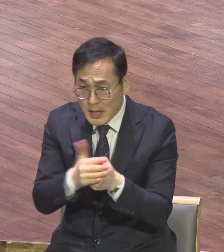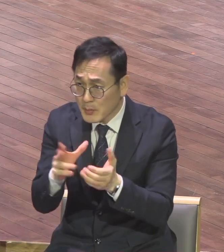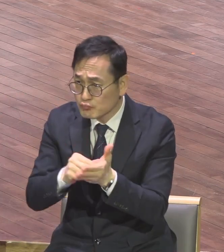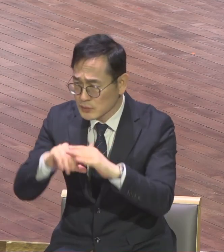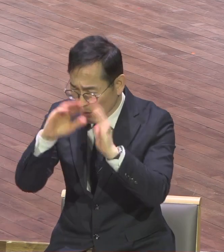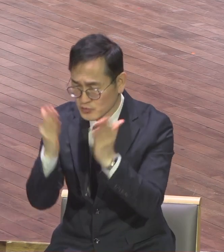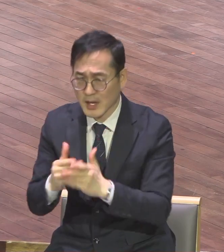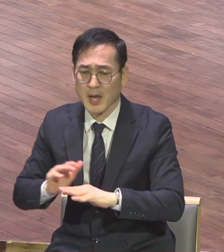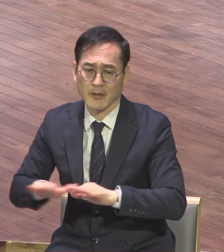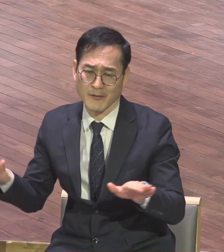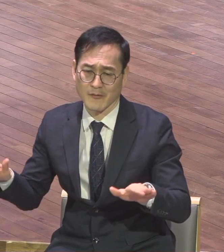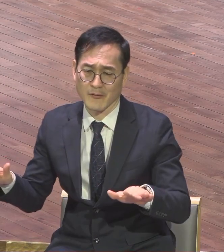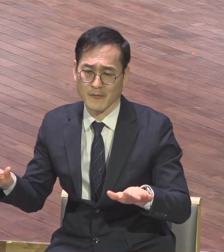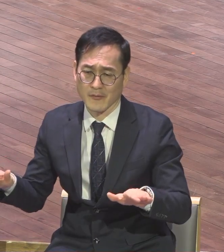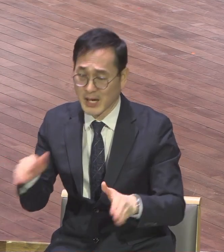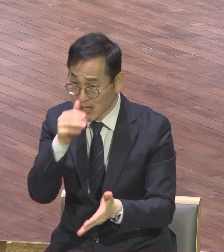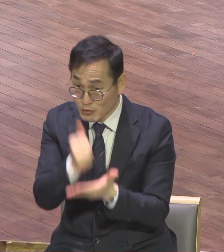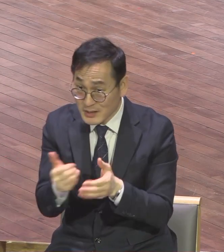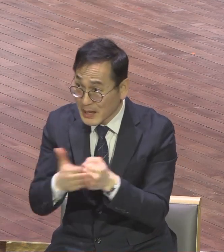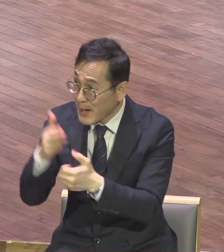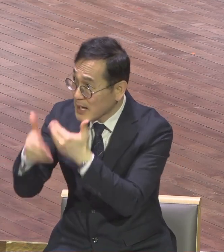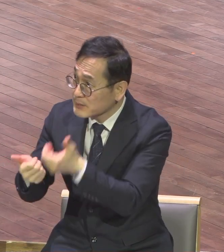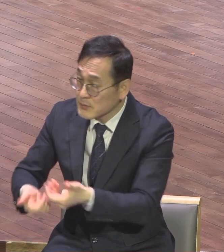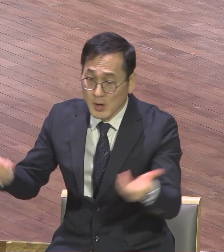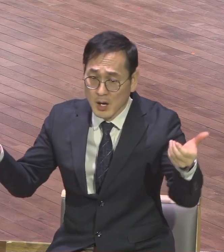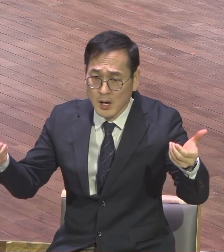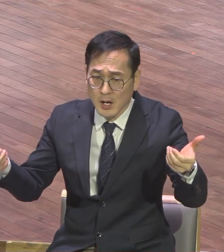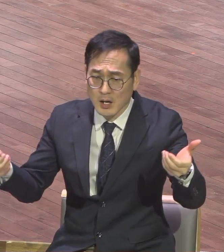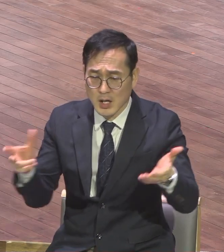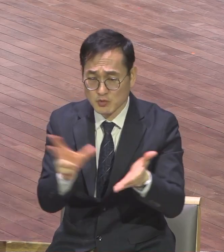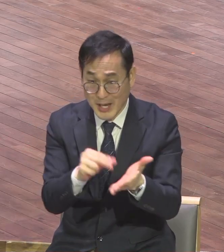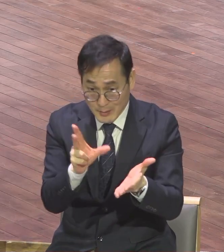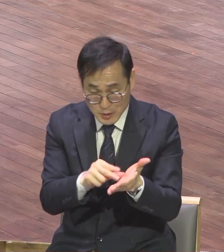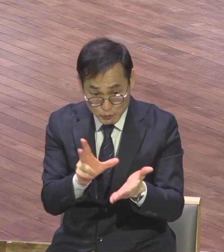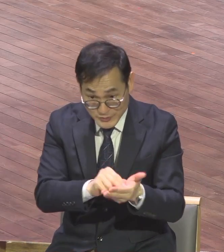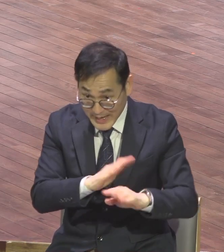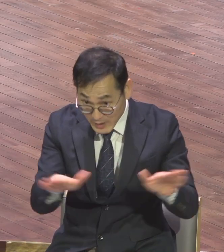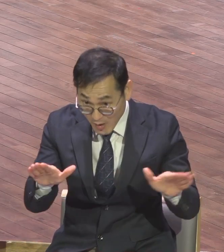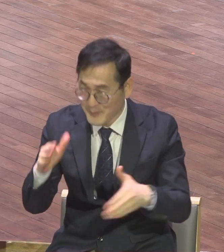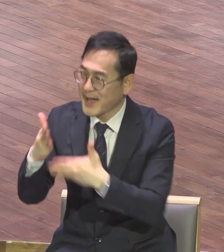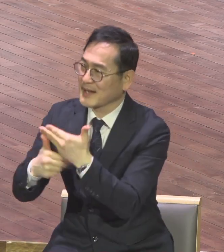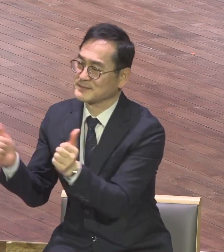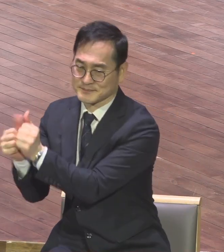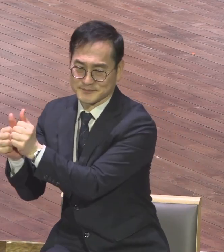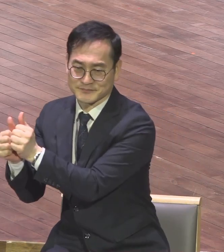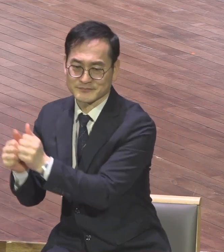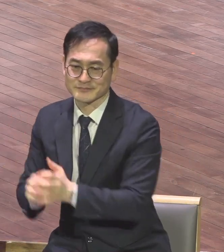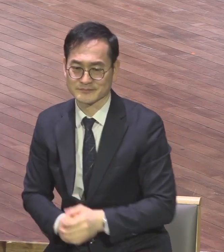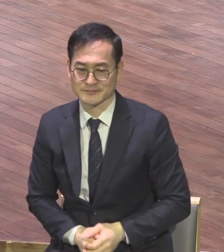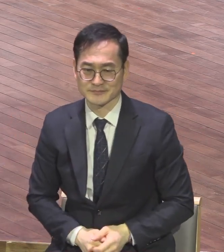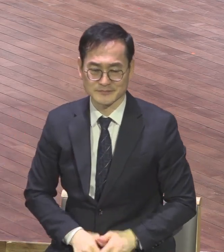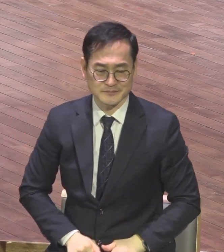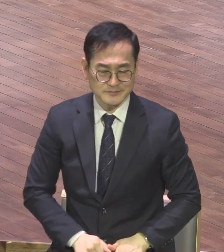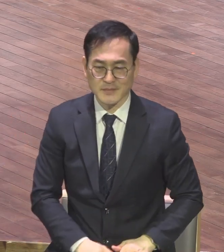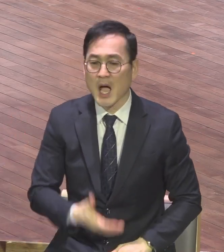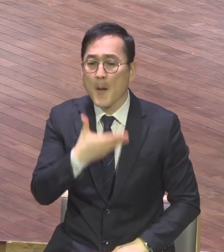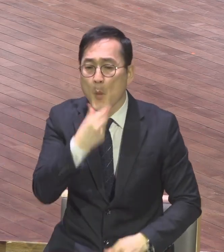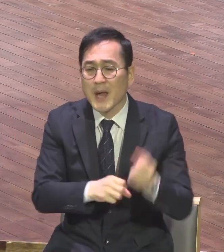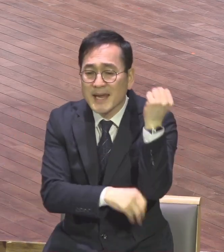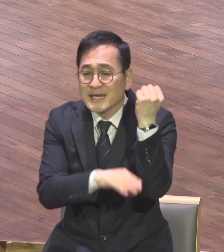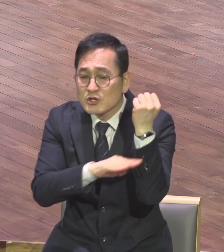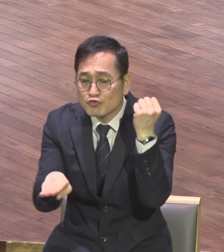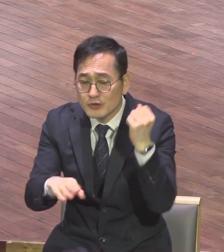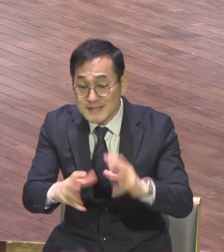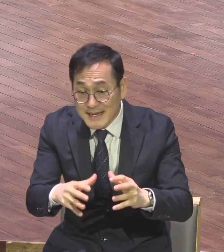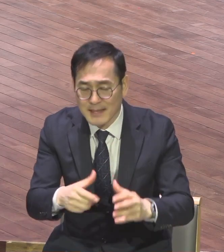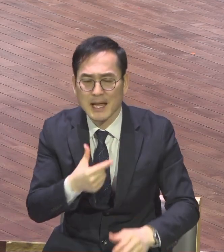하나님 떠났기 때문에 죄사함 받았다. 곧 모든 문제 해결받았다는 뜻입니다. 세상 나라에서의 복의 기준은 내가 원하는 대로